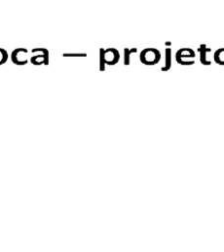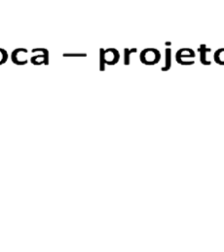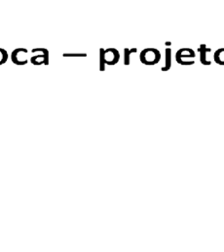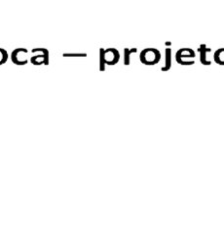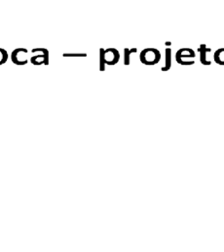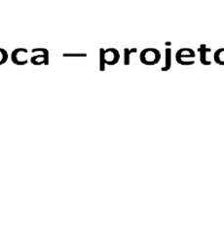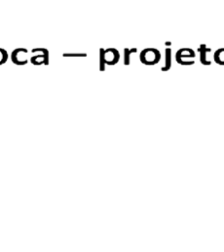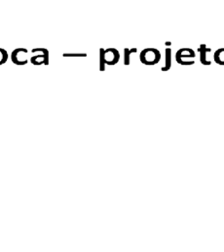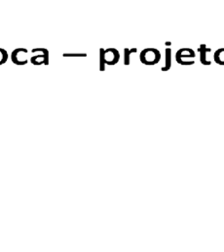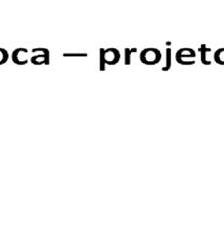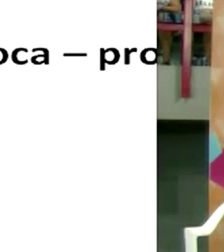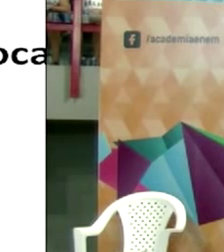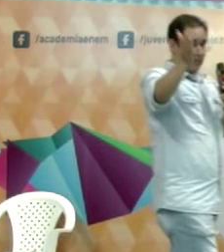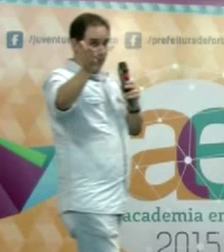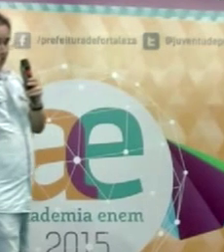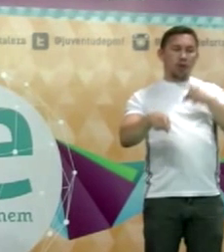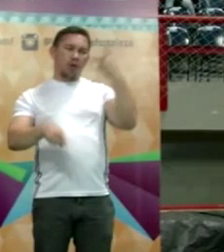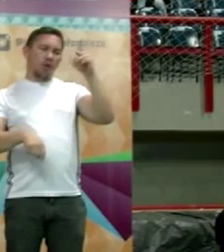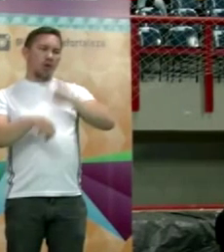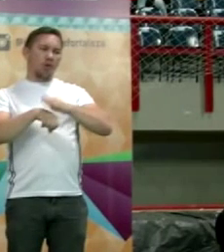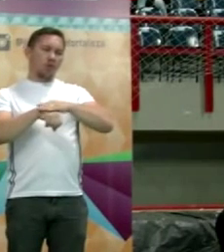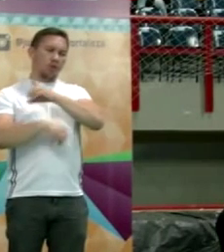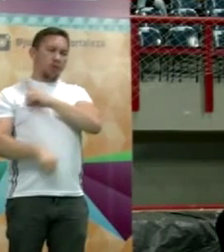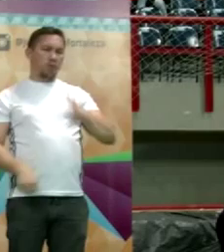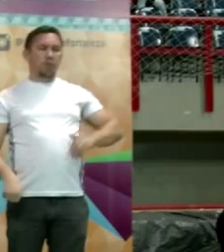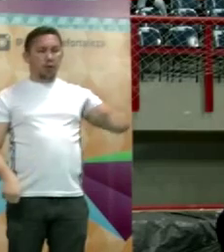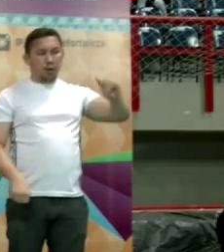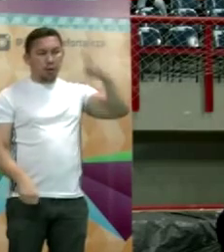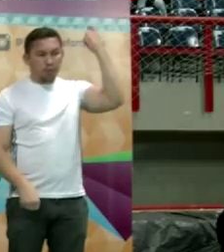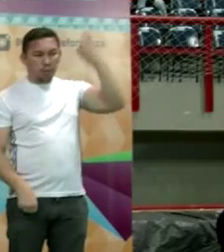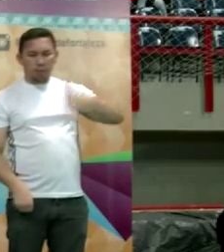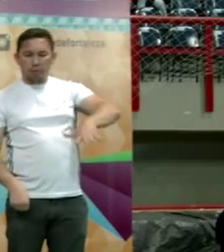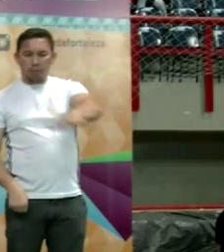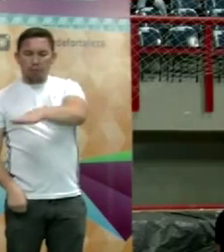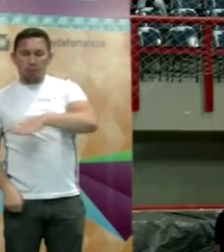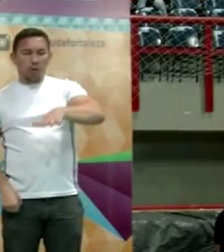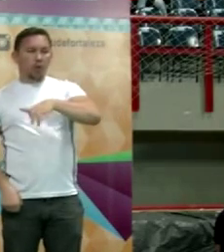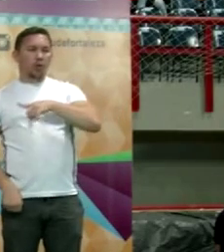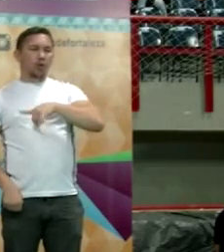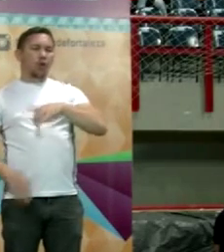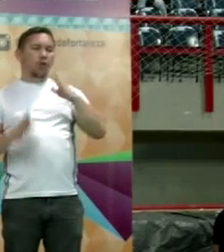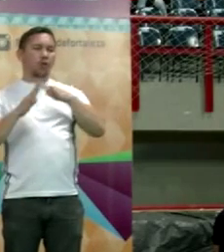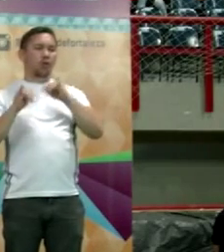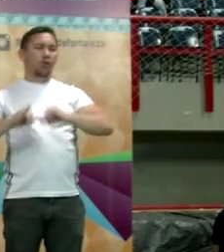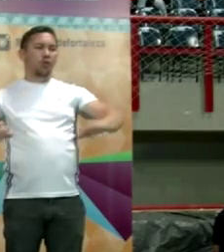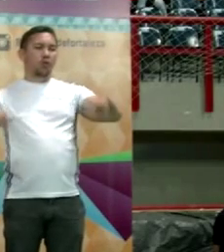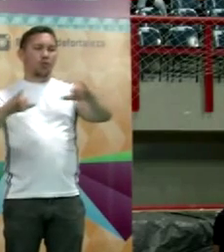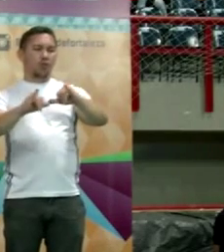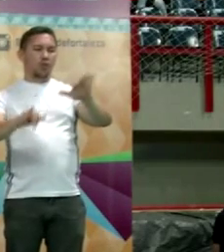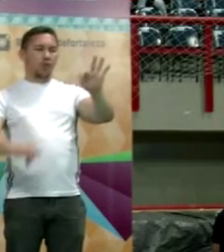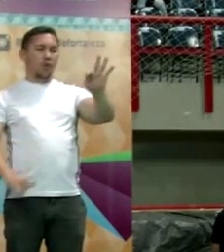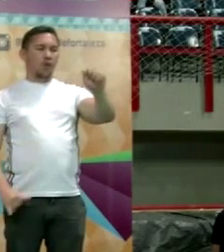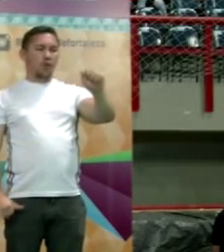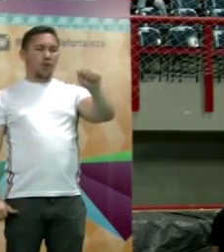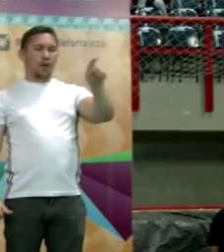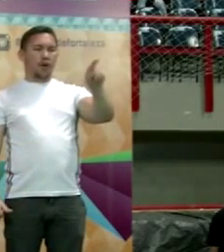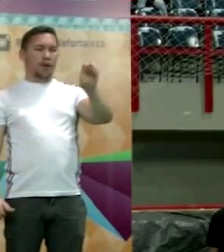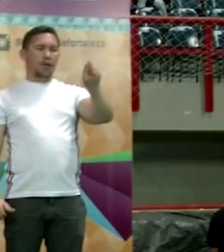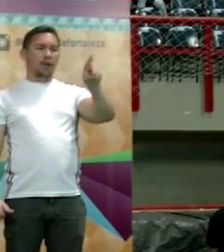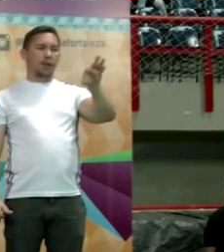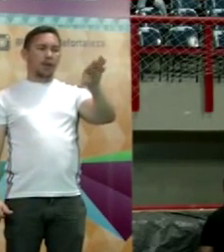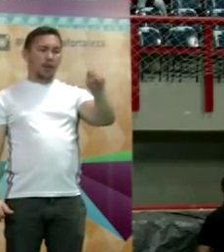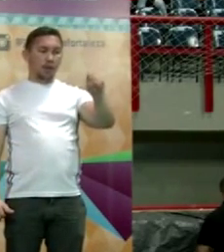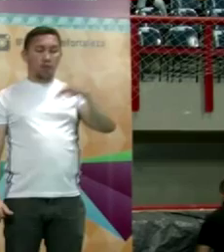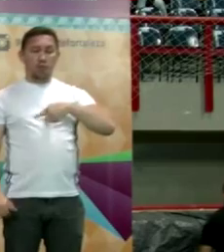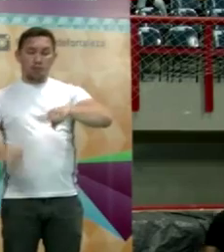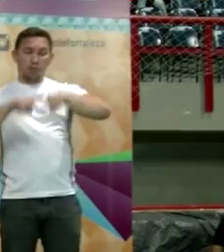agrária, os deputados da época, todos fazendeiros. Esse projeto